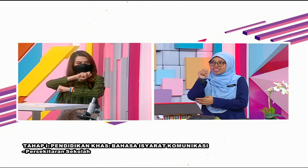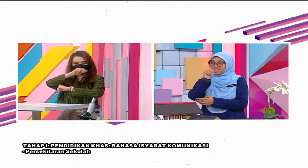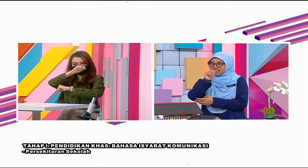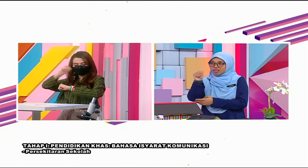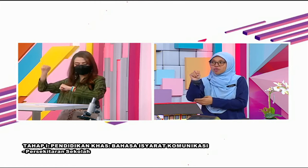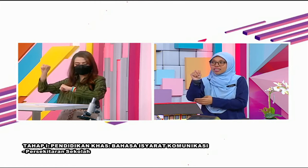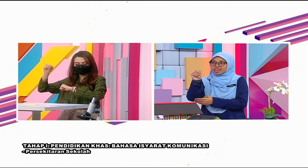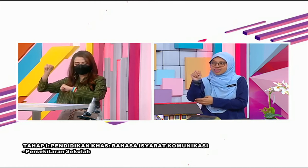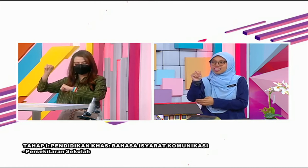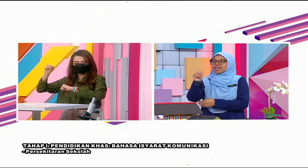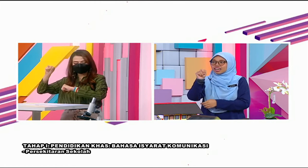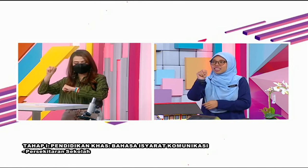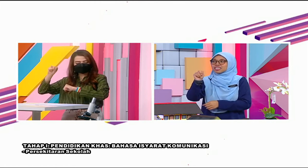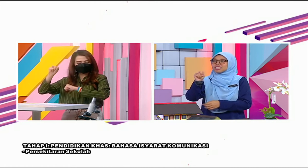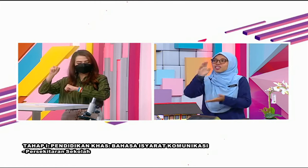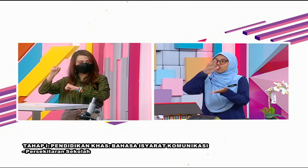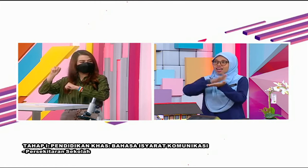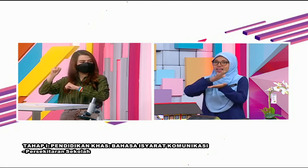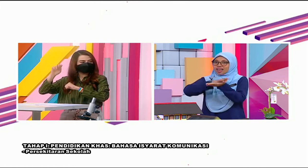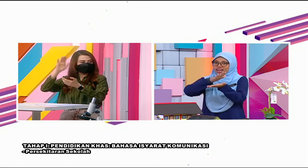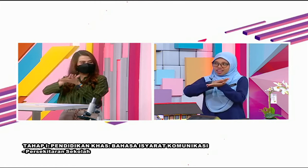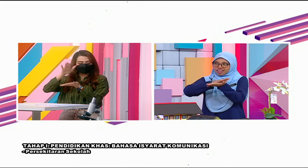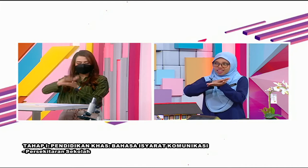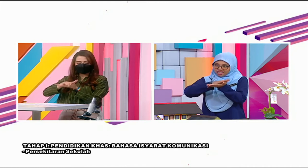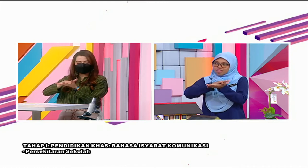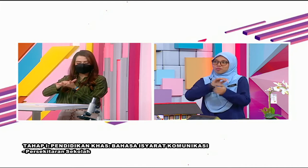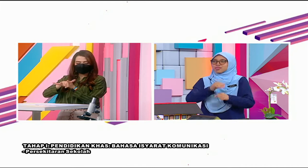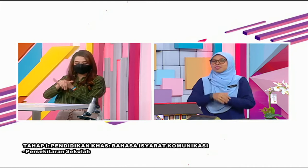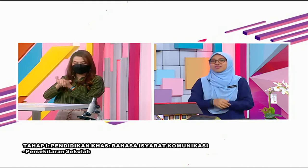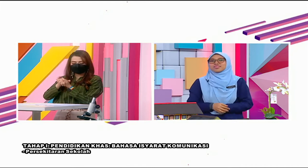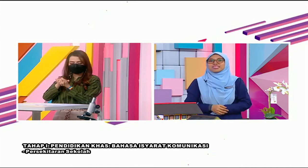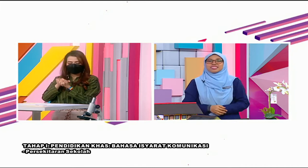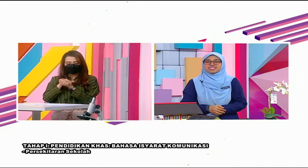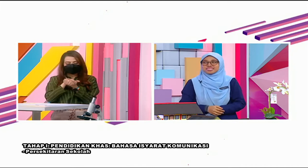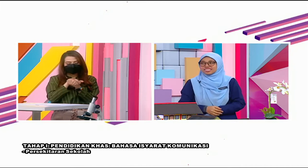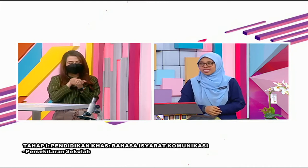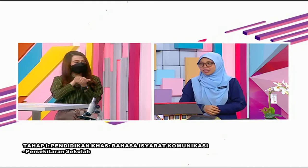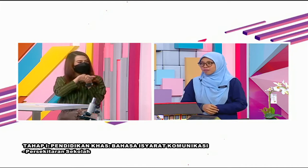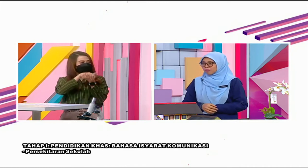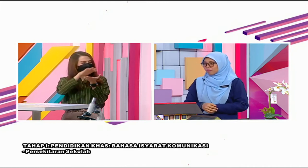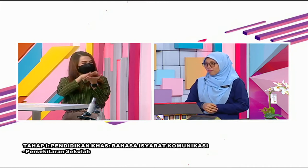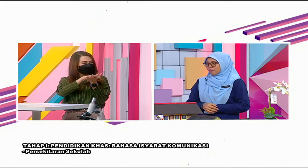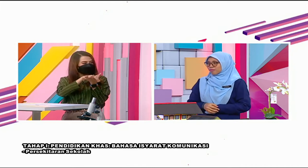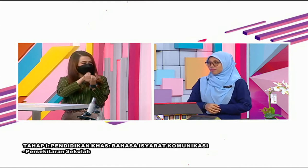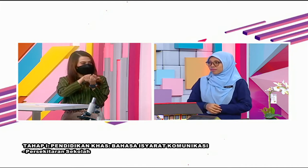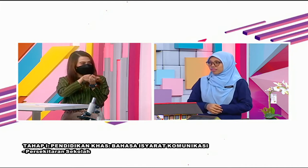Run and imbuhan. Sekolah. Sekolah. Betul. Okey, jadi apa syaratnya